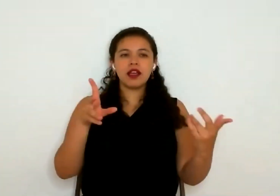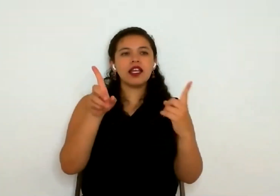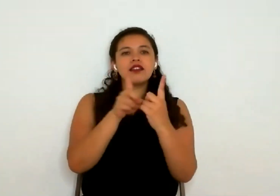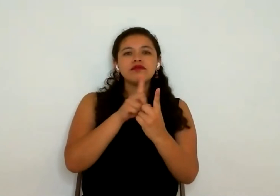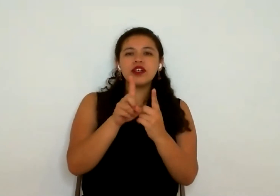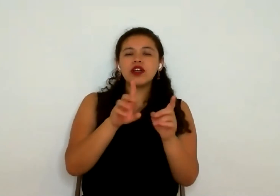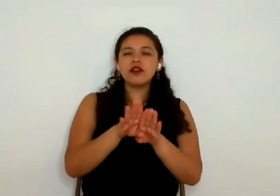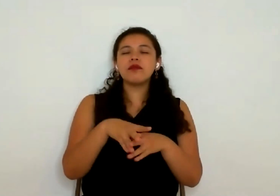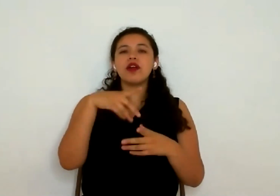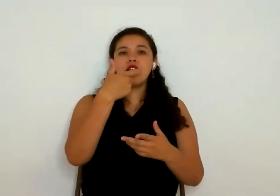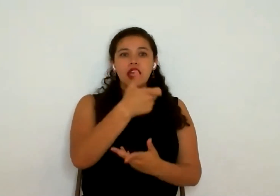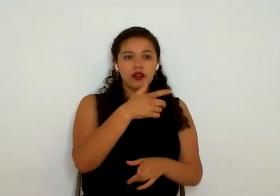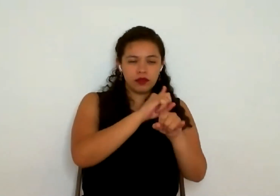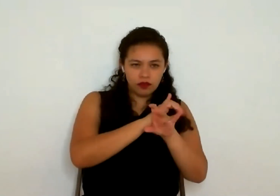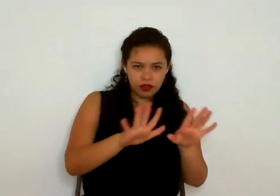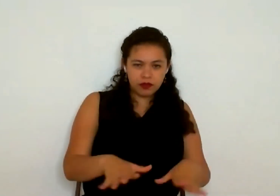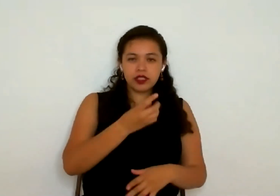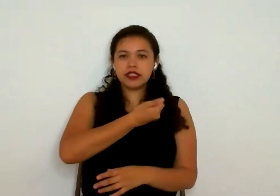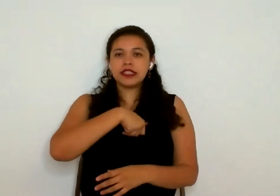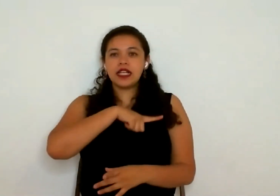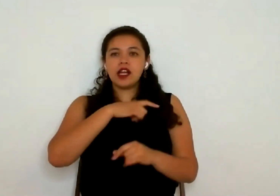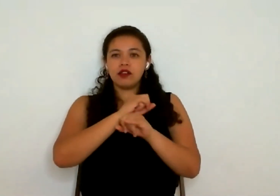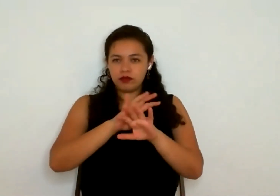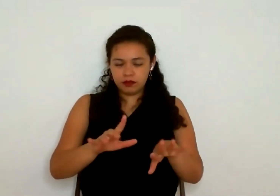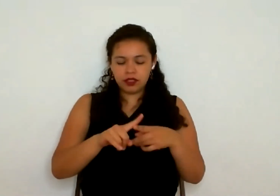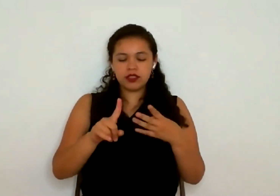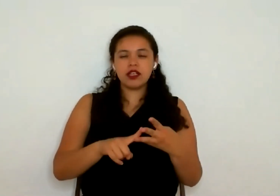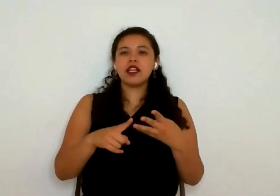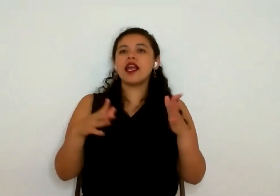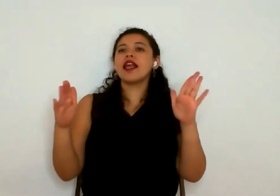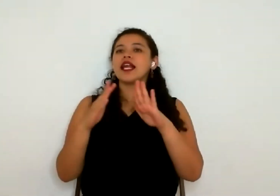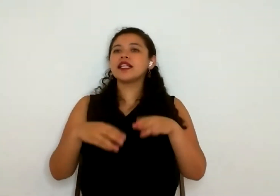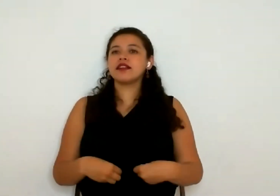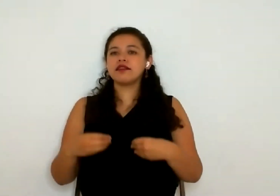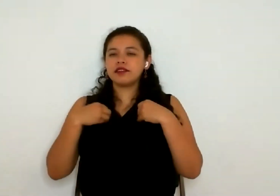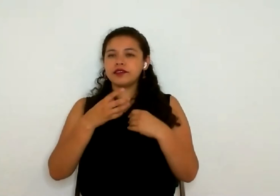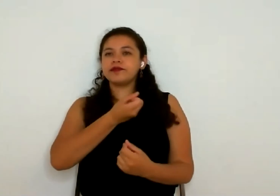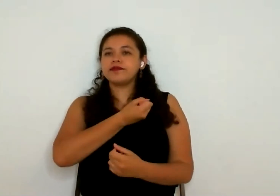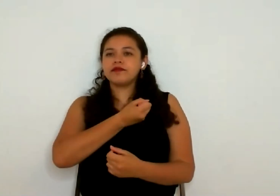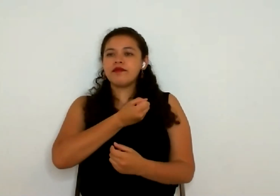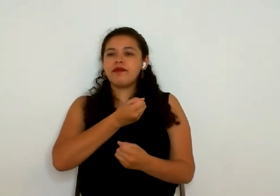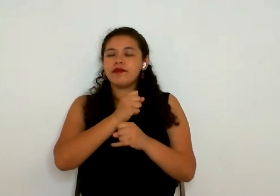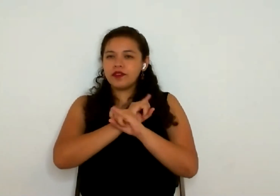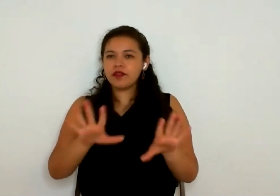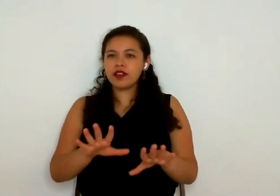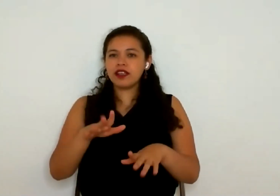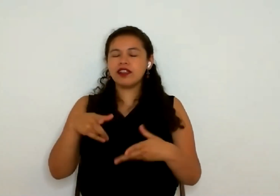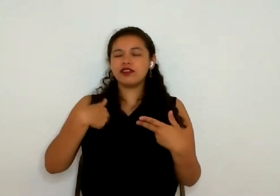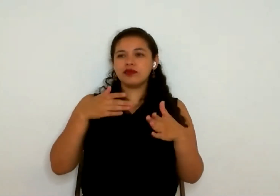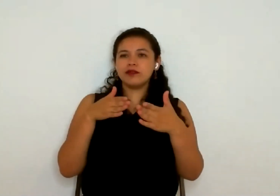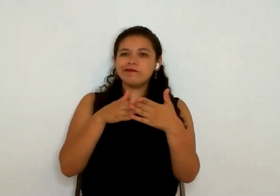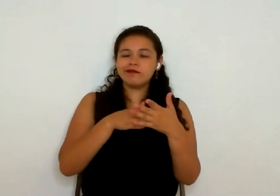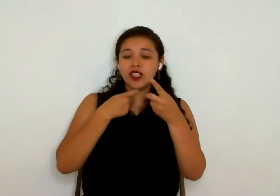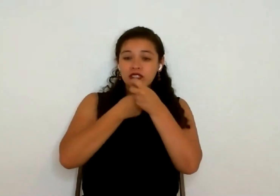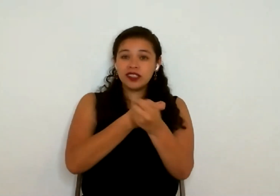datos de viviendas que ahí donde nos atoramos porque éste luego los niños no saben de este informar